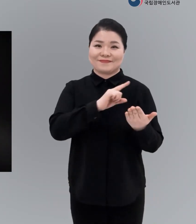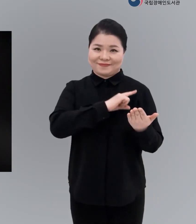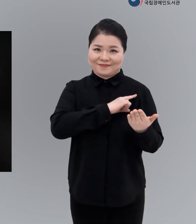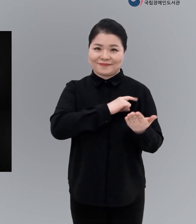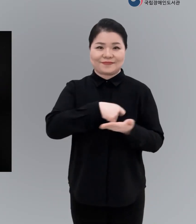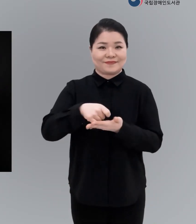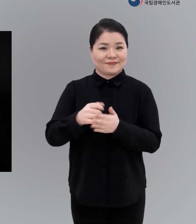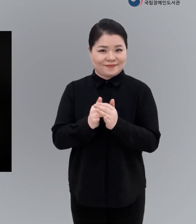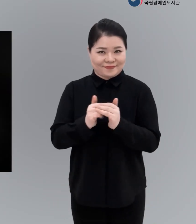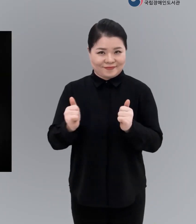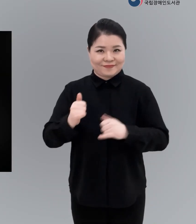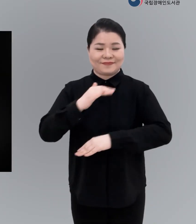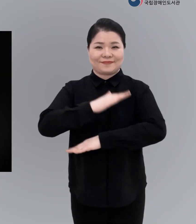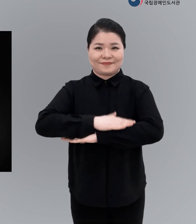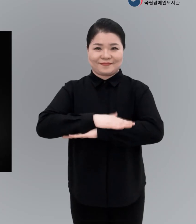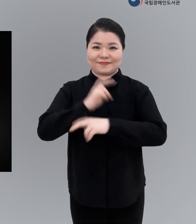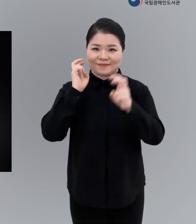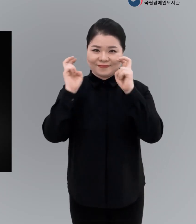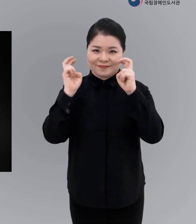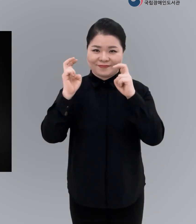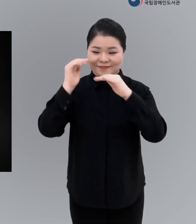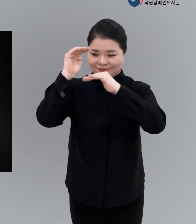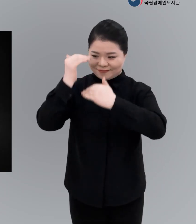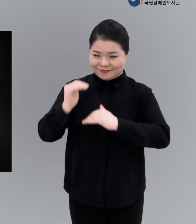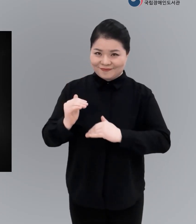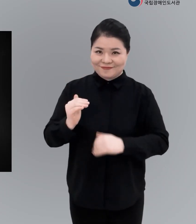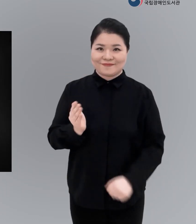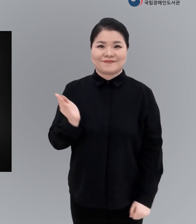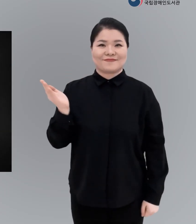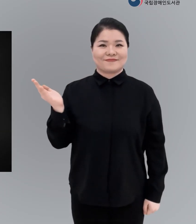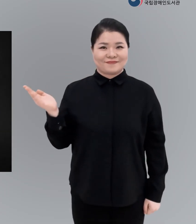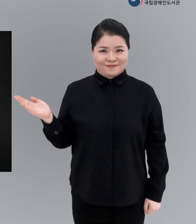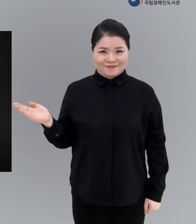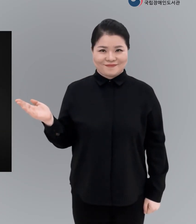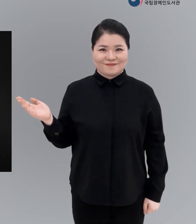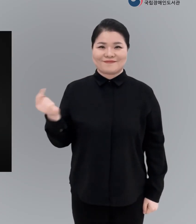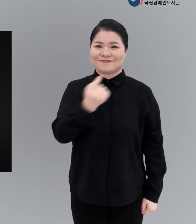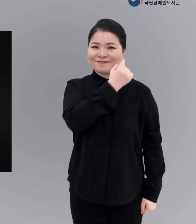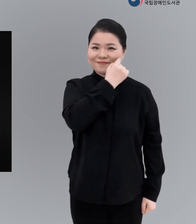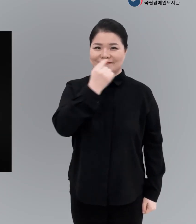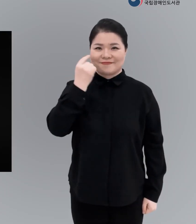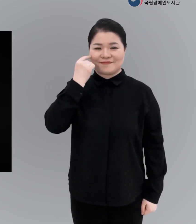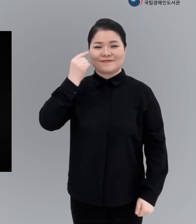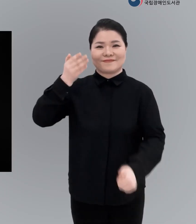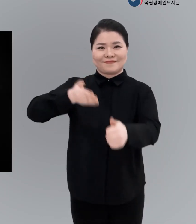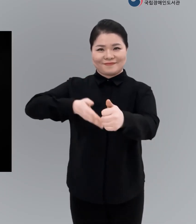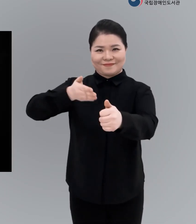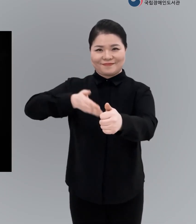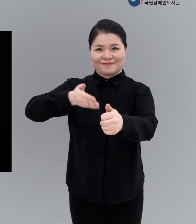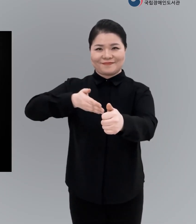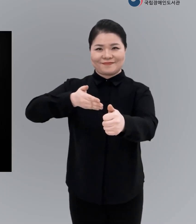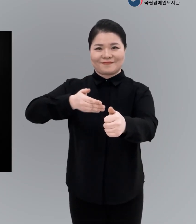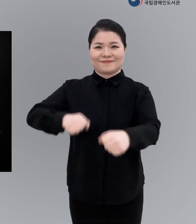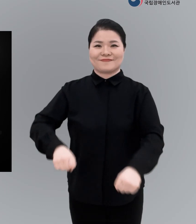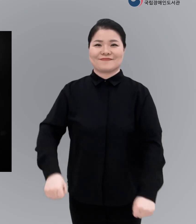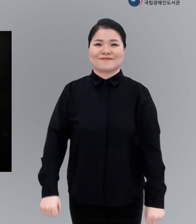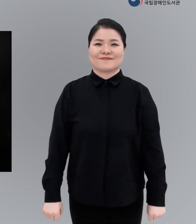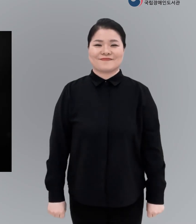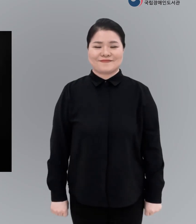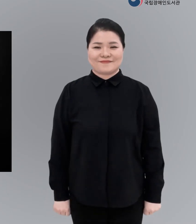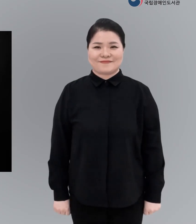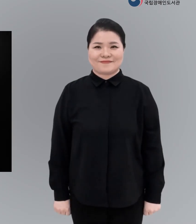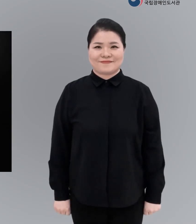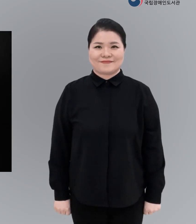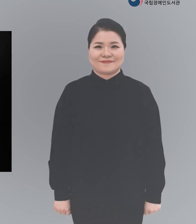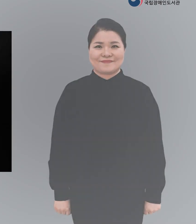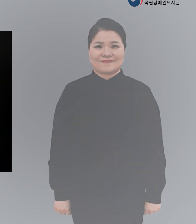도서명 스파이와 배신자. 저자 벤 맥킨타이어. 출판사 열린 책들.